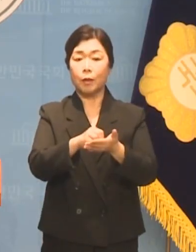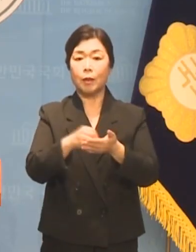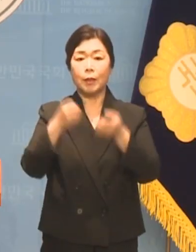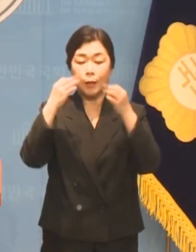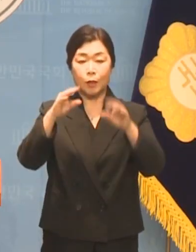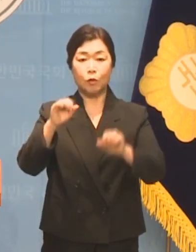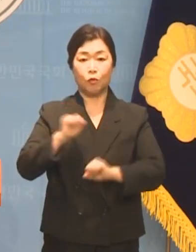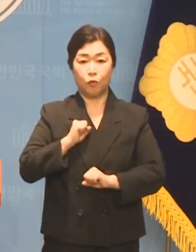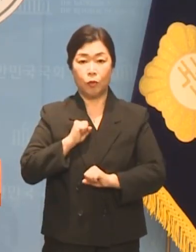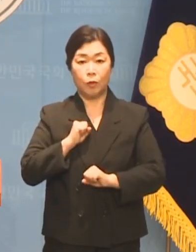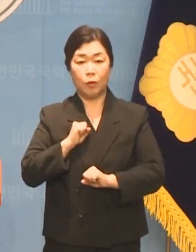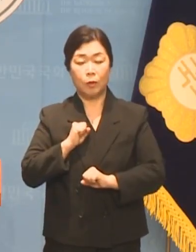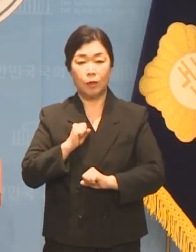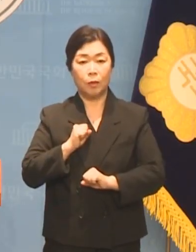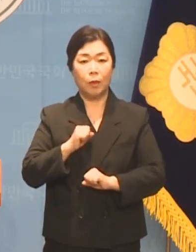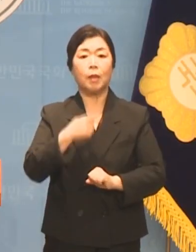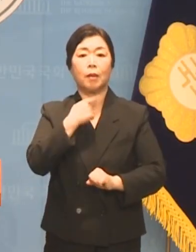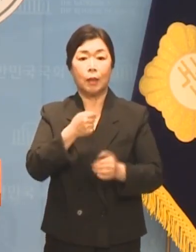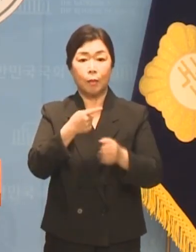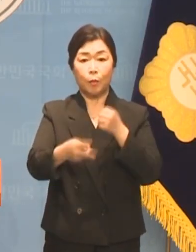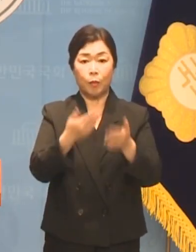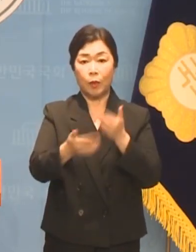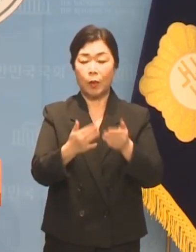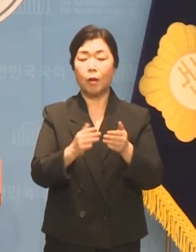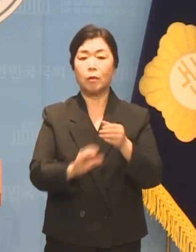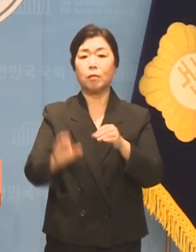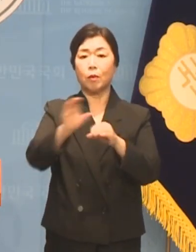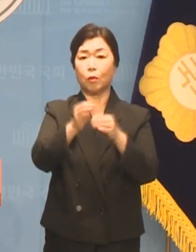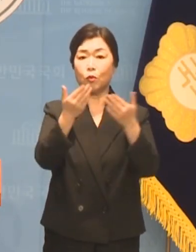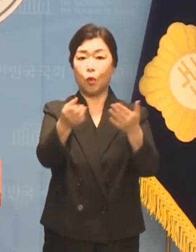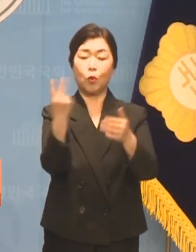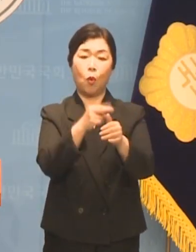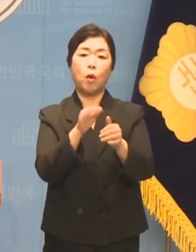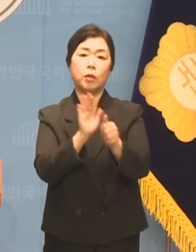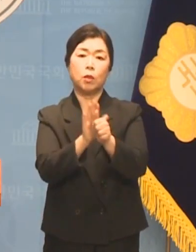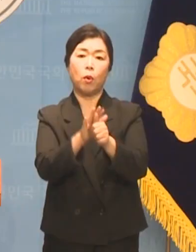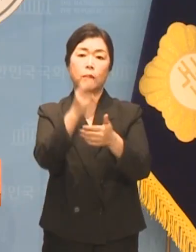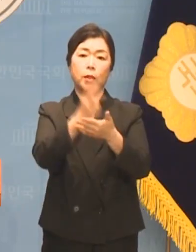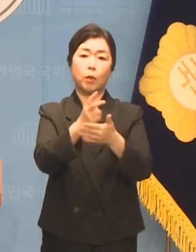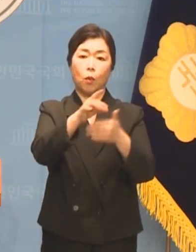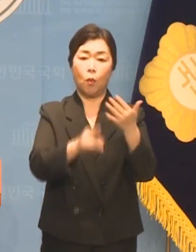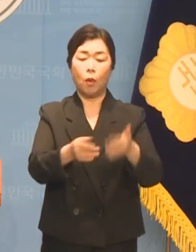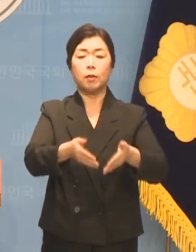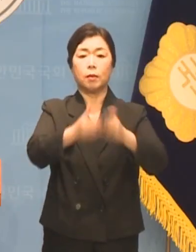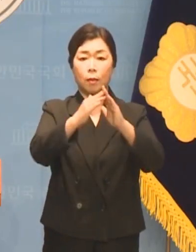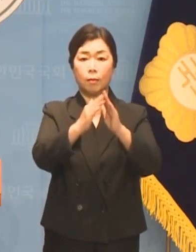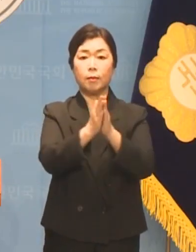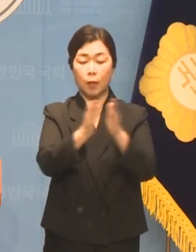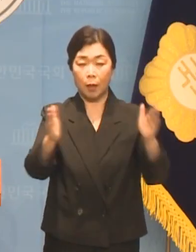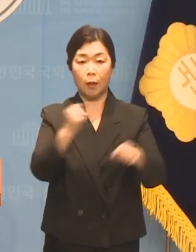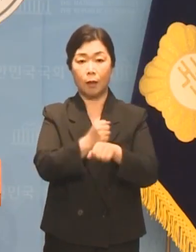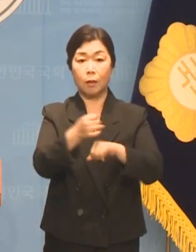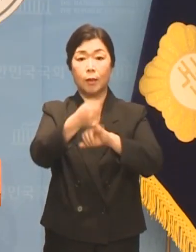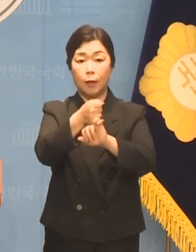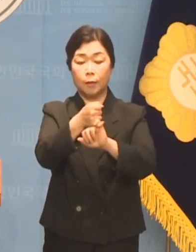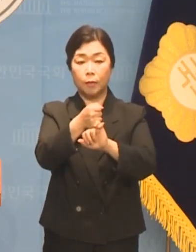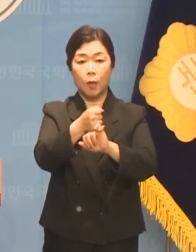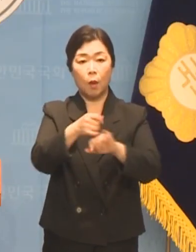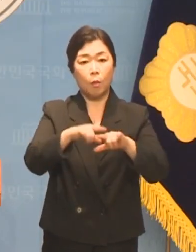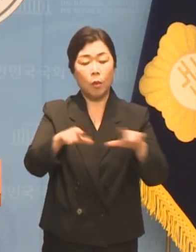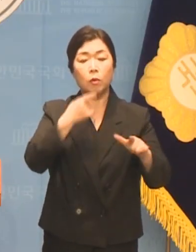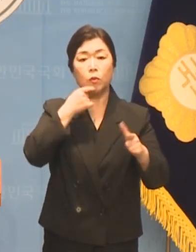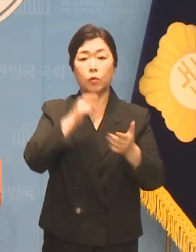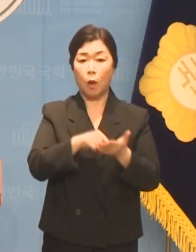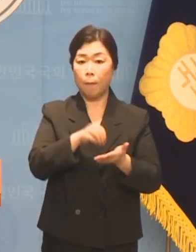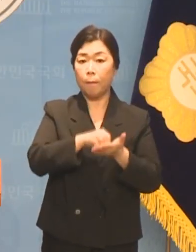신군복무 가산점 및 지원제도 도입을 강력히 추진하겠습니다. 단순한 취업